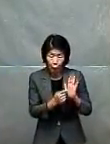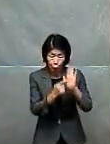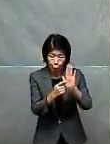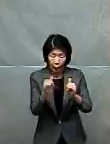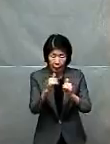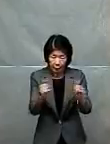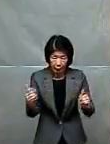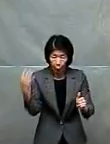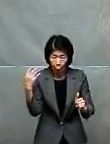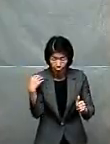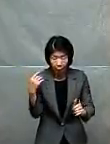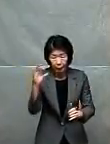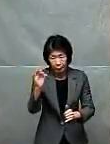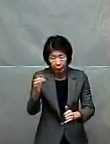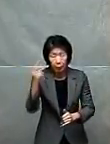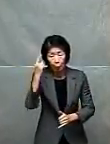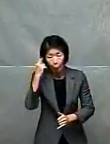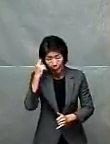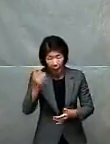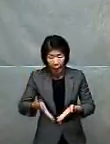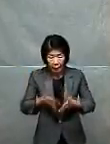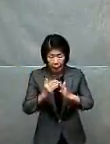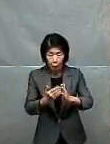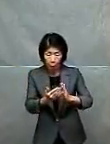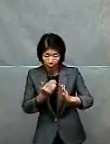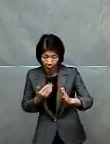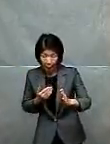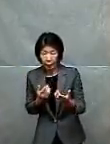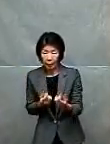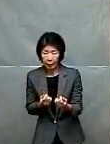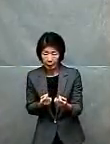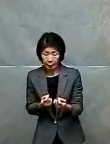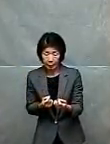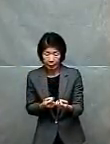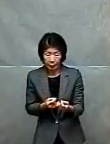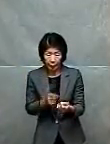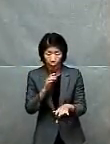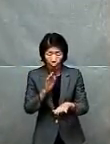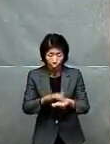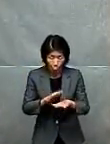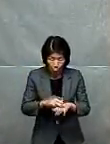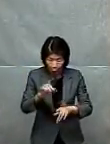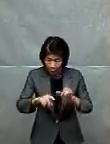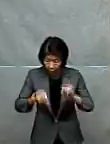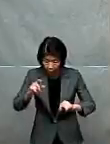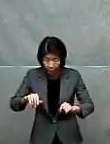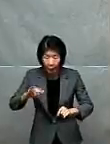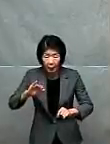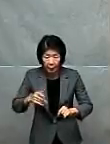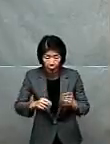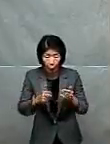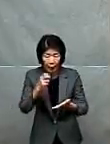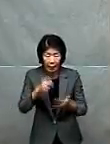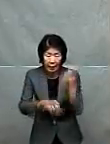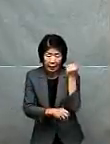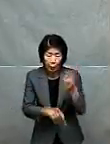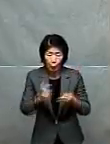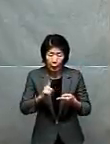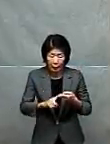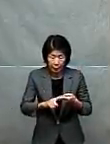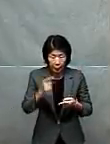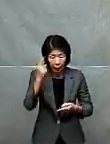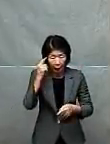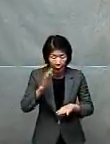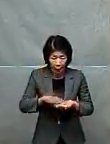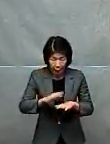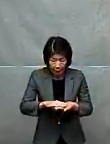。設立の段階ですね、 さまざまなやり方はあれどもというけれどもそうだということです、 はい、 基本的には 基本的には、